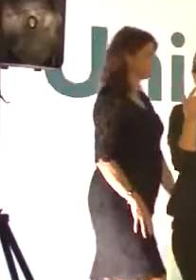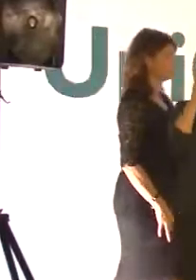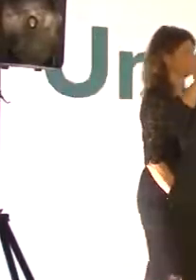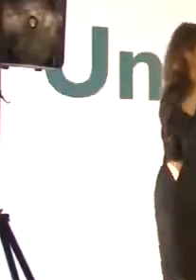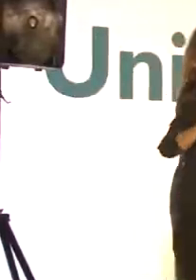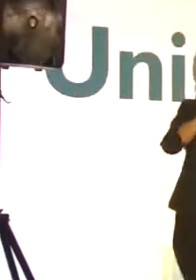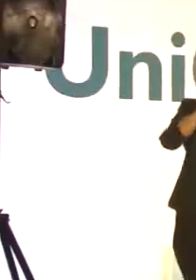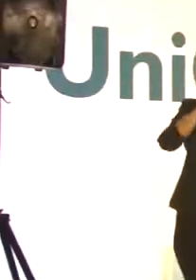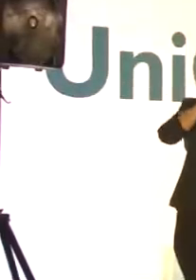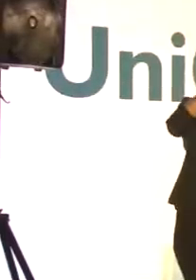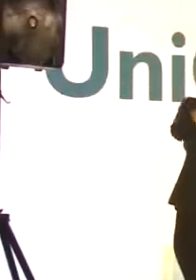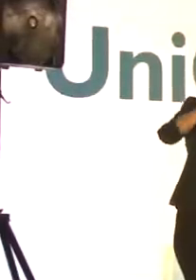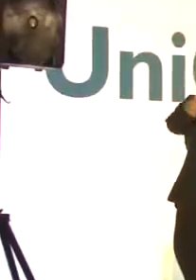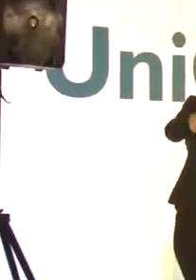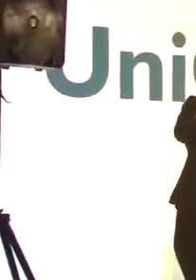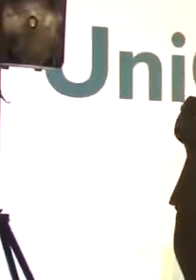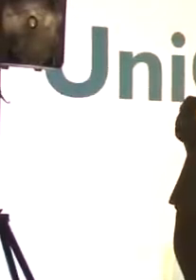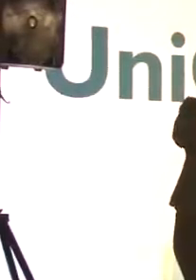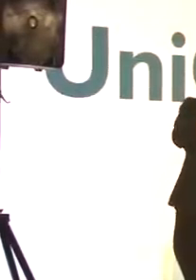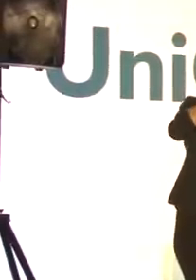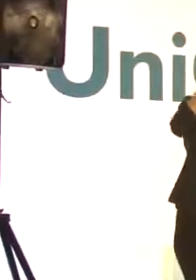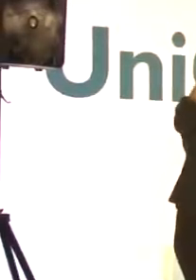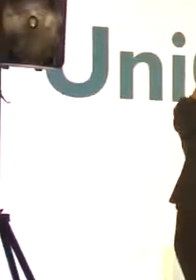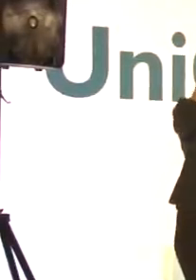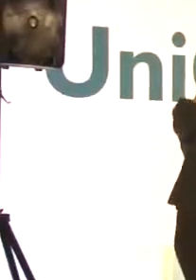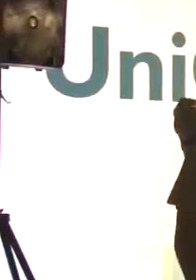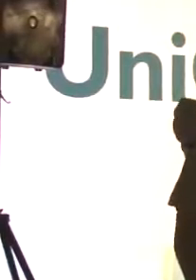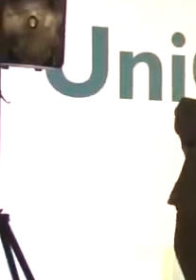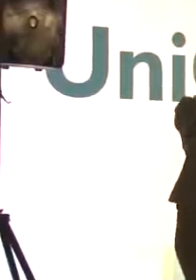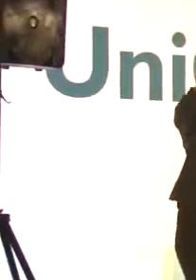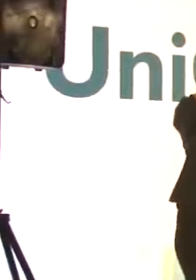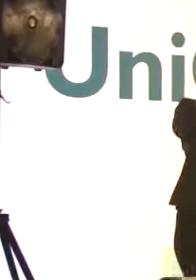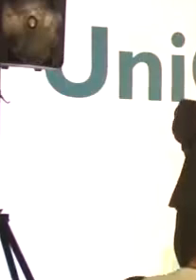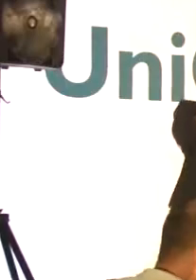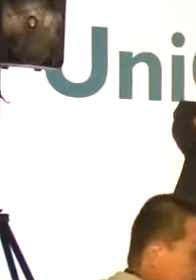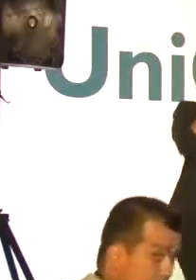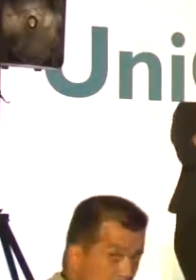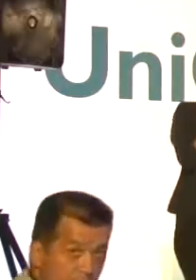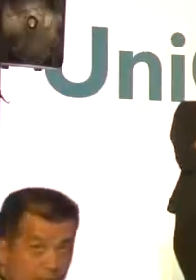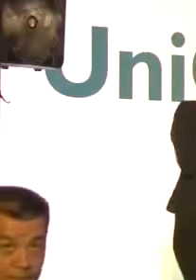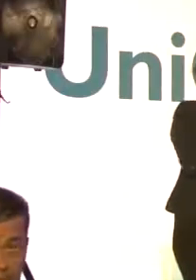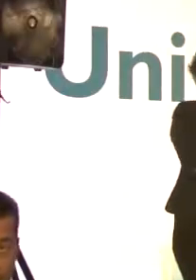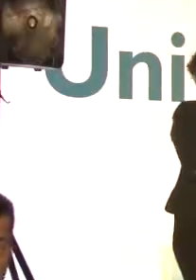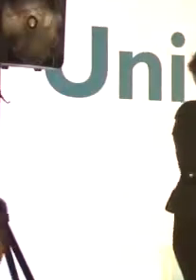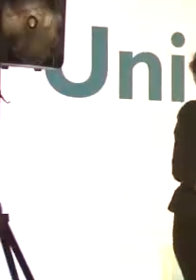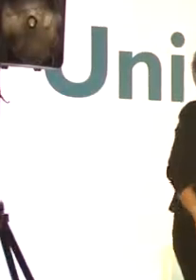Universidade Estadual Paulista, Júlio de Mesquita Filho, Unesp.